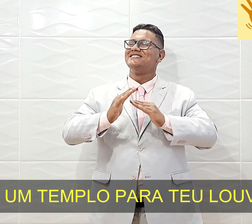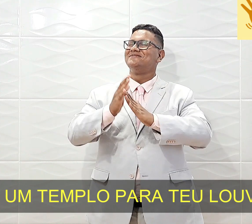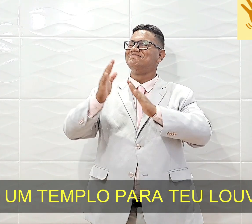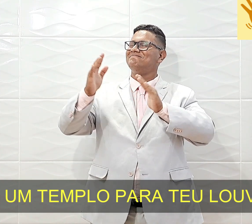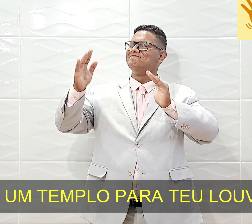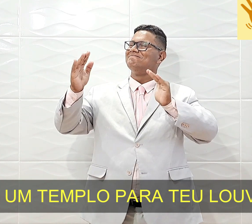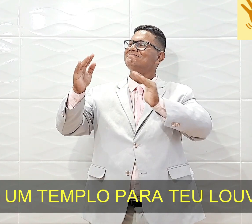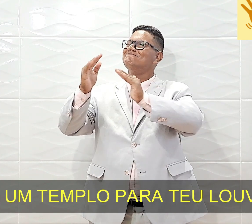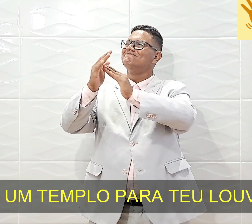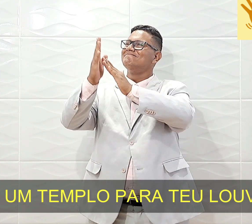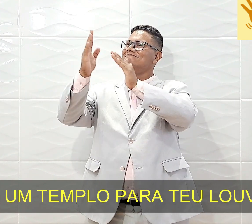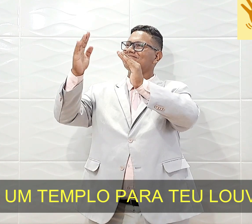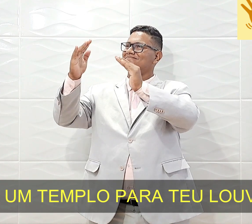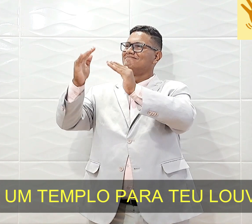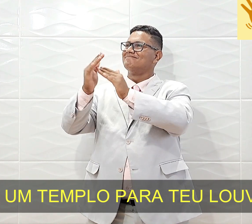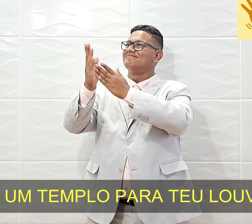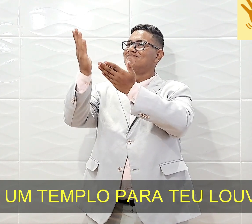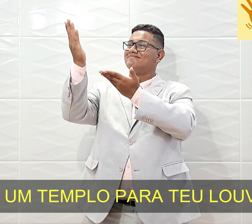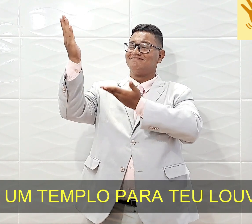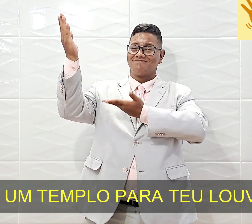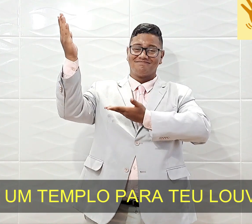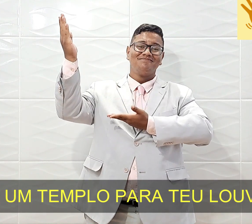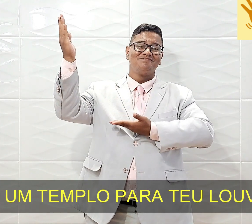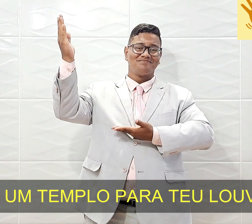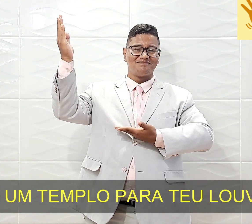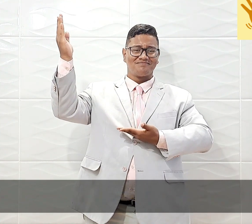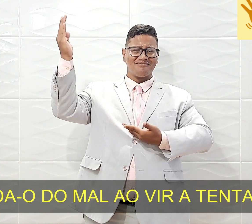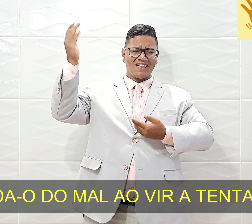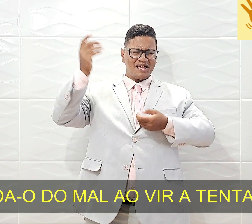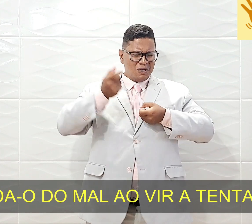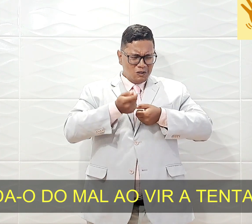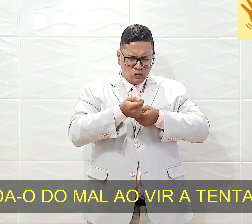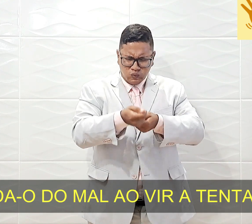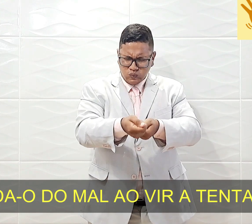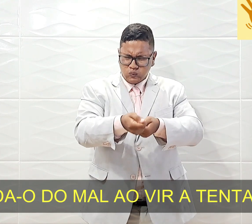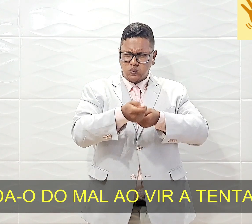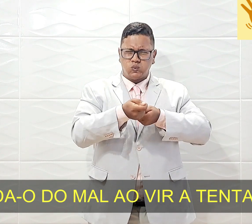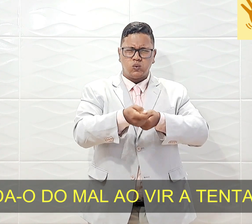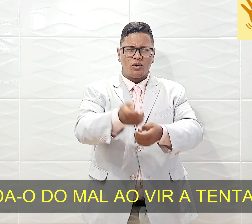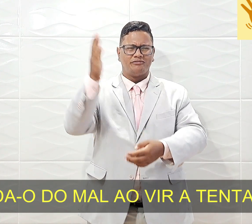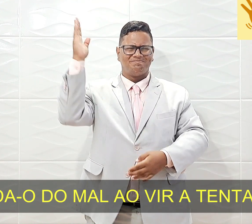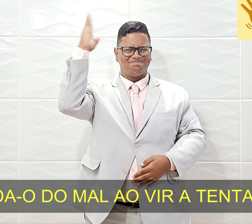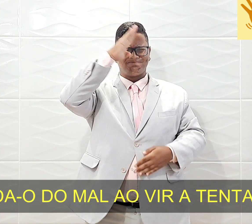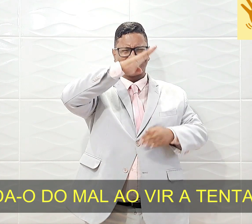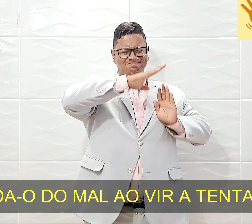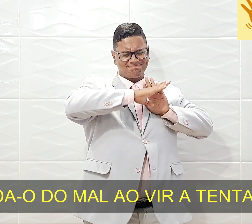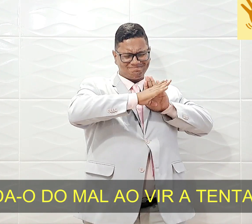Para teu louvor Guarda-o do mal